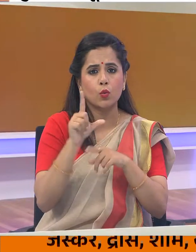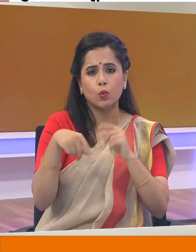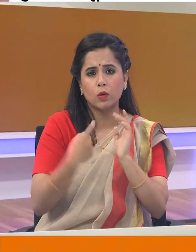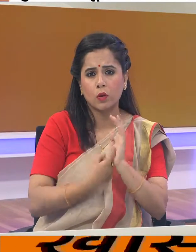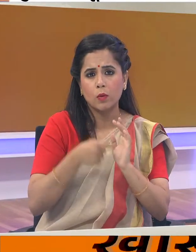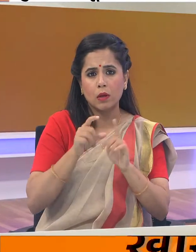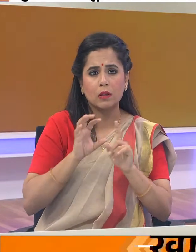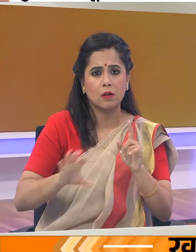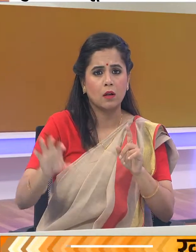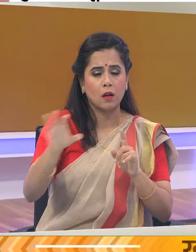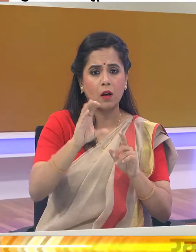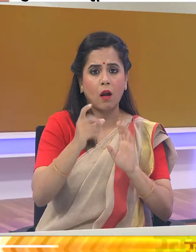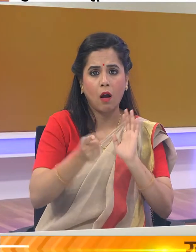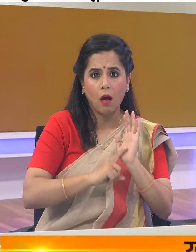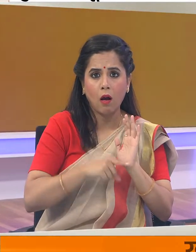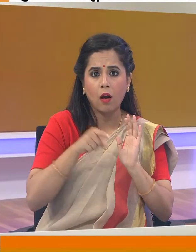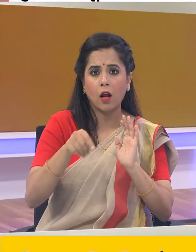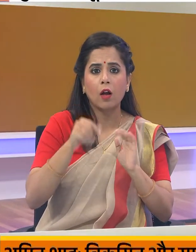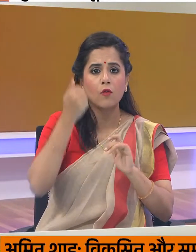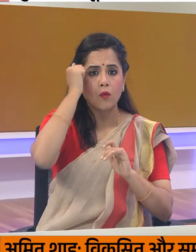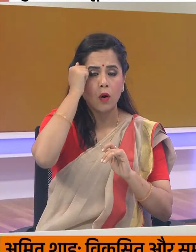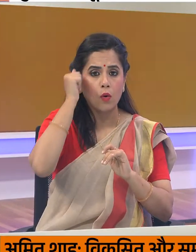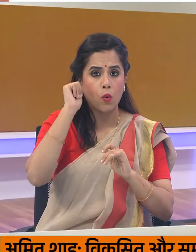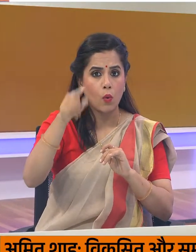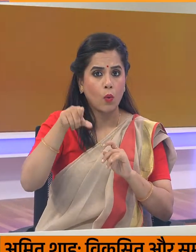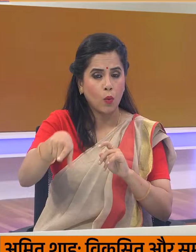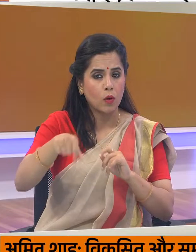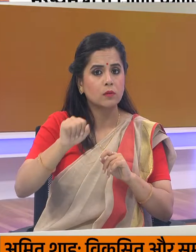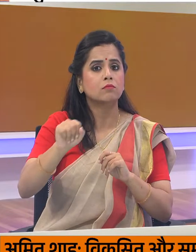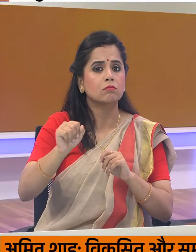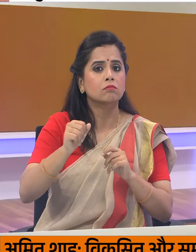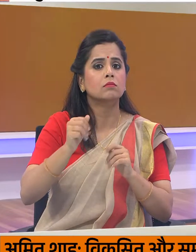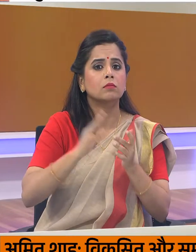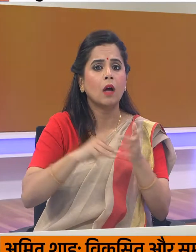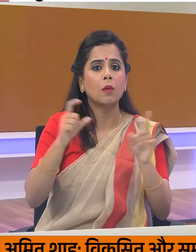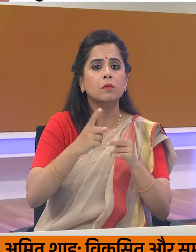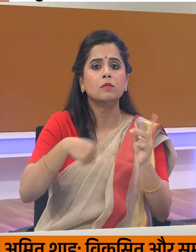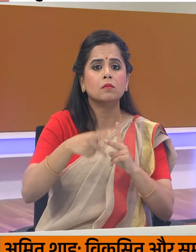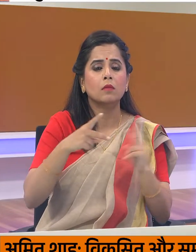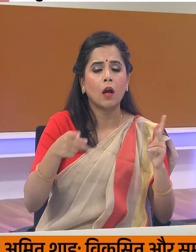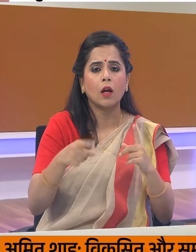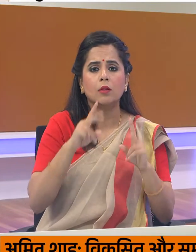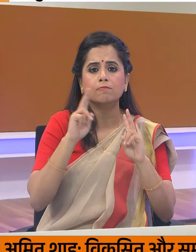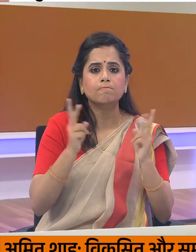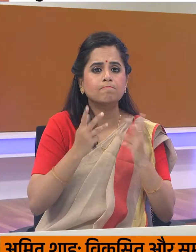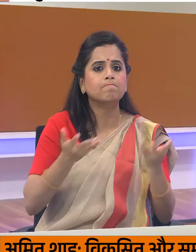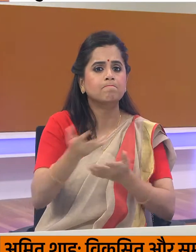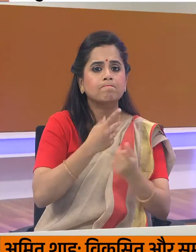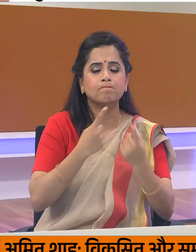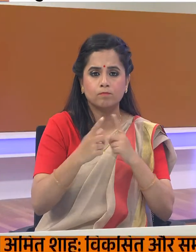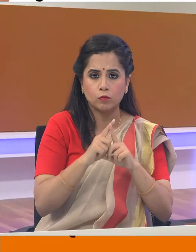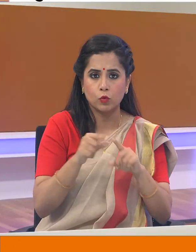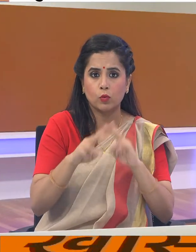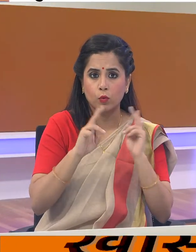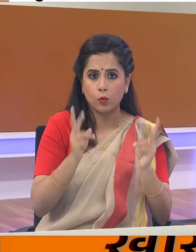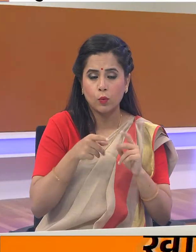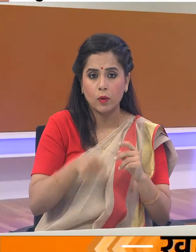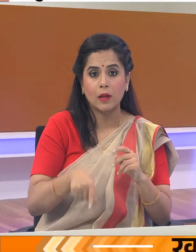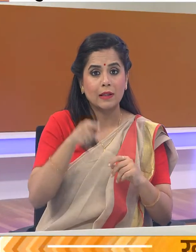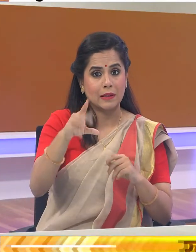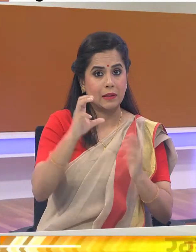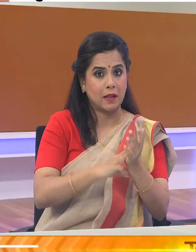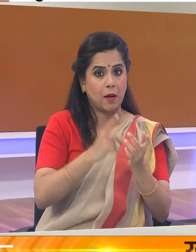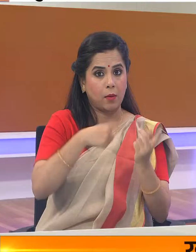के कलेक्टरों और वडोदरा महानगर पालिका आयुक्त के साथ समीक्षा बैठक की। बैठक के दौरान मुख्यमंत्री